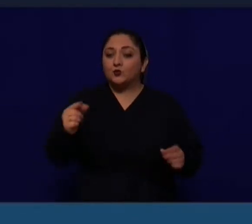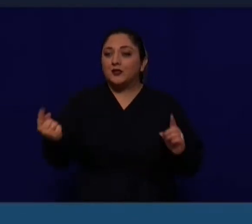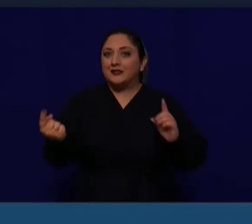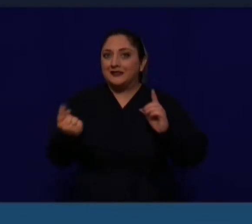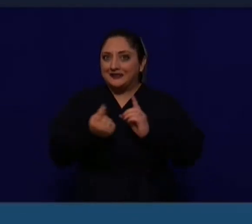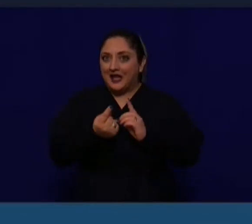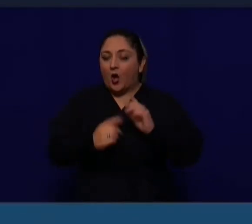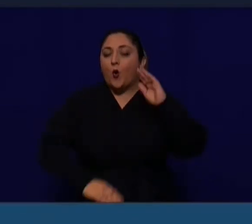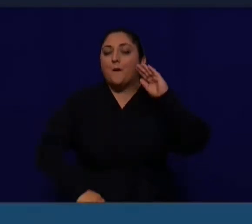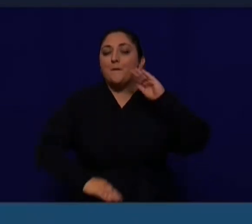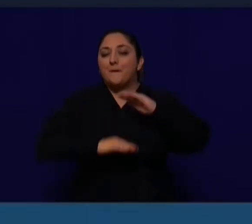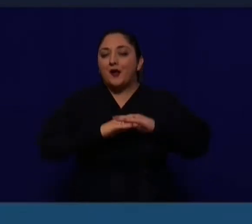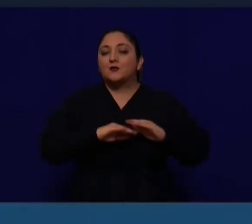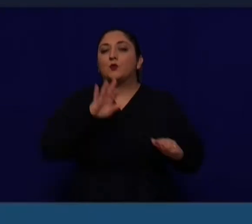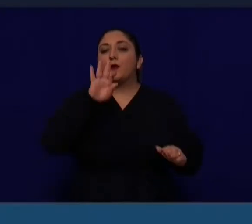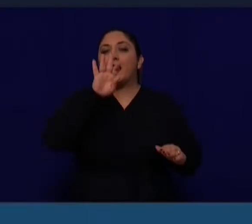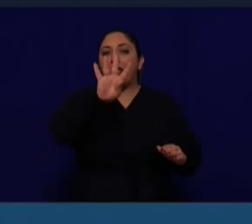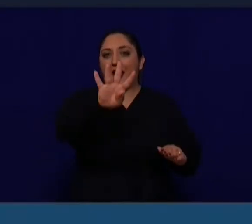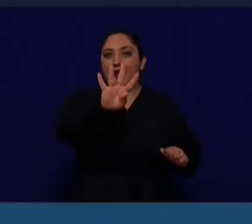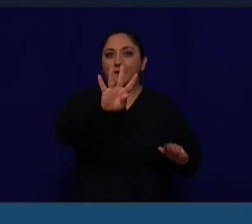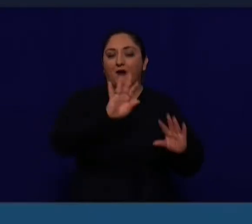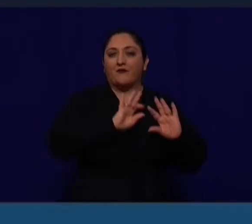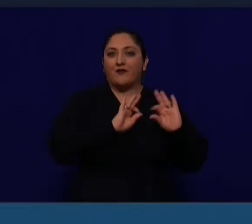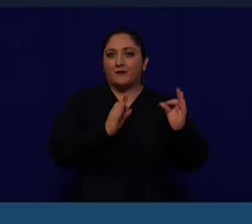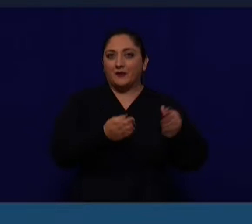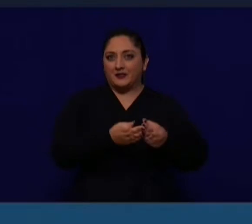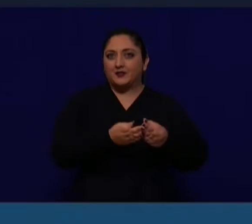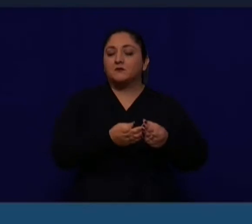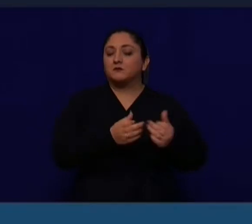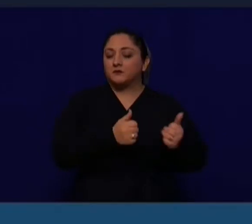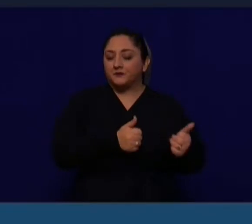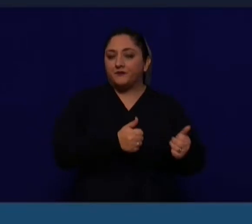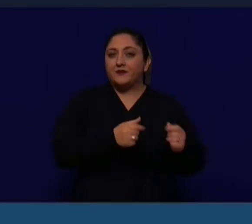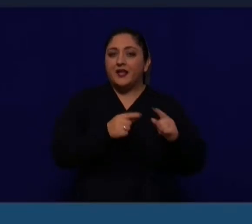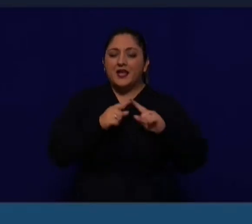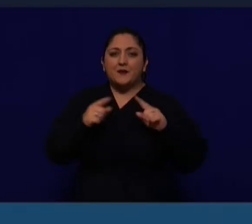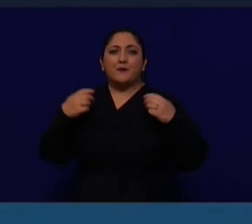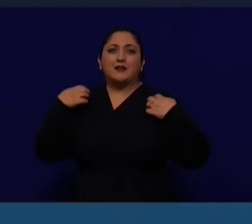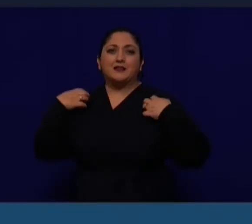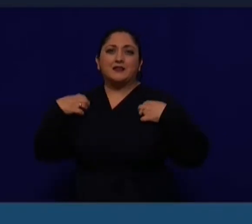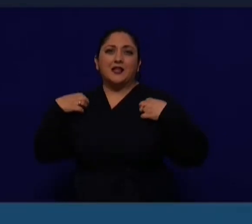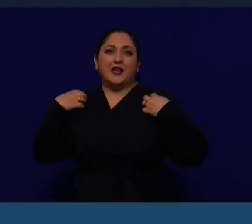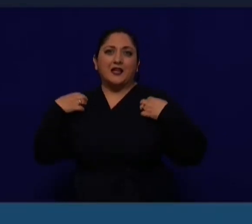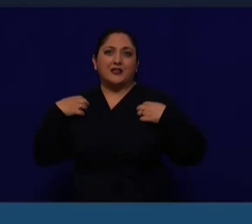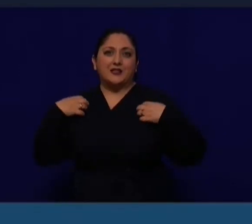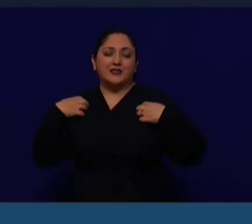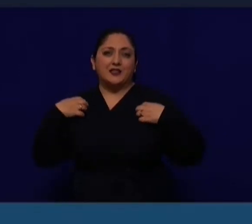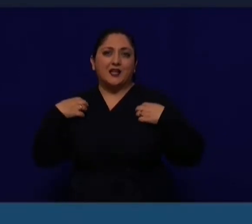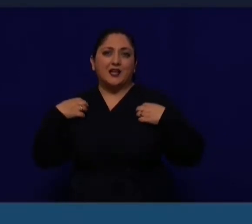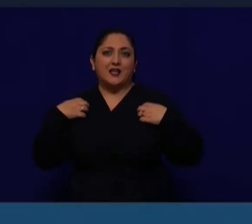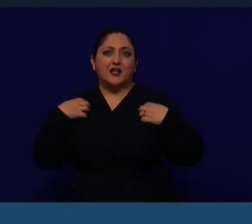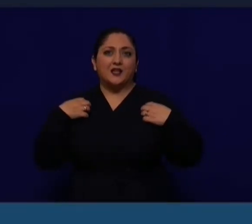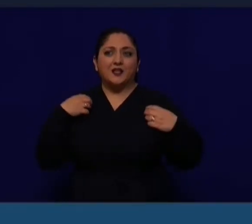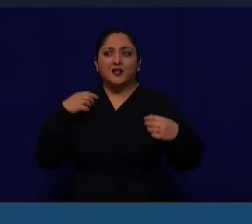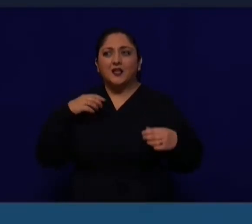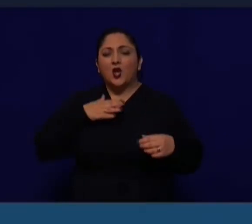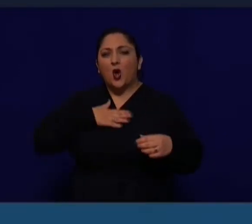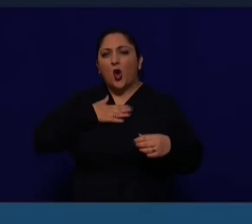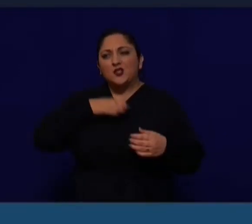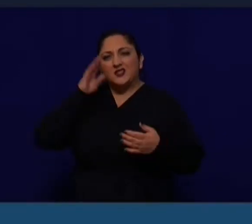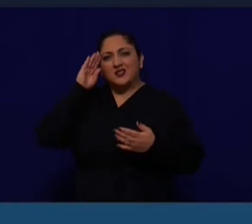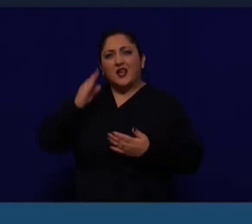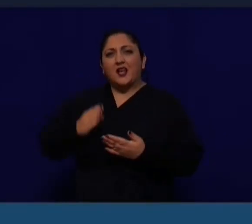minn 4 households. Fil-każ tal-iskejjel, għaliex ma qed jitqisu li huma siguri, il-fatt li